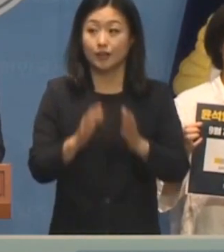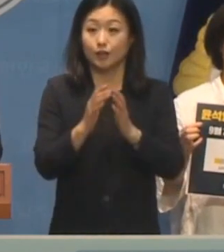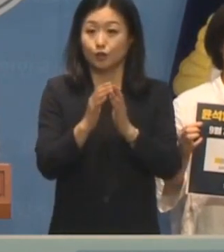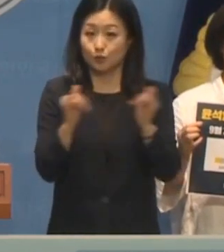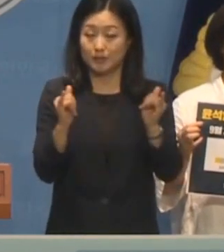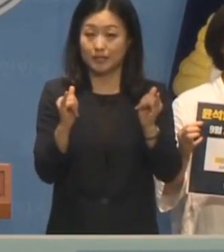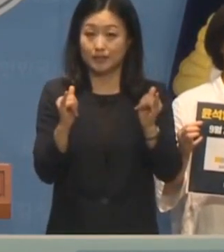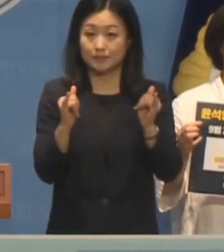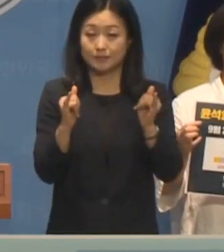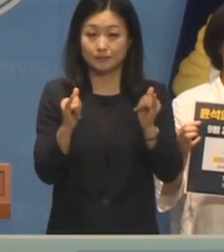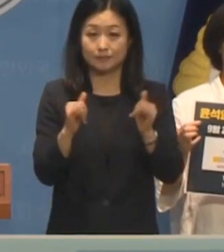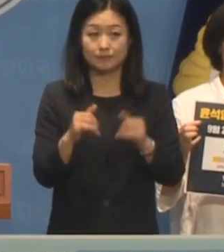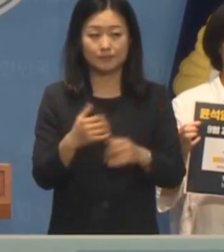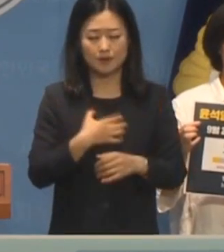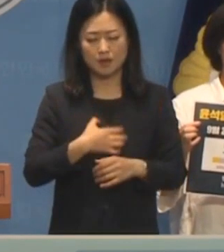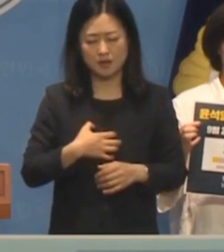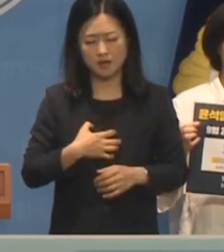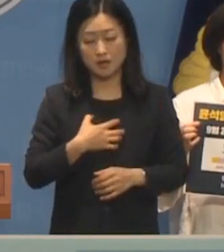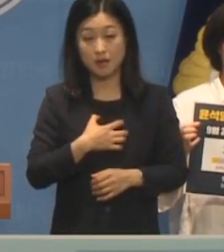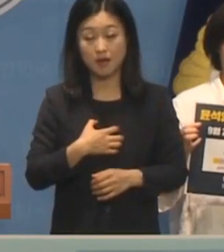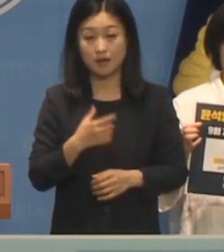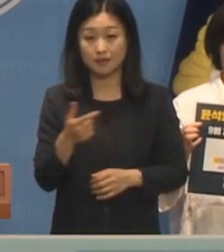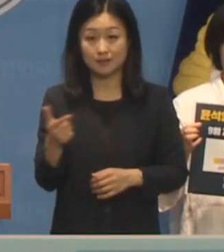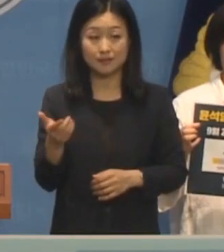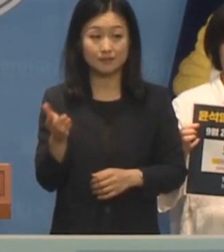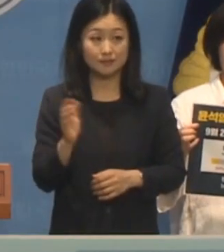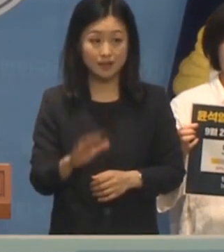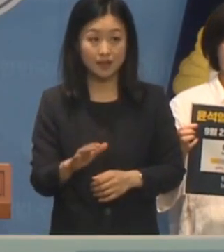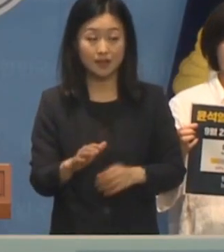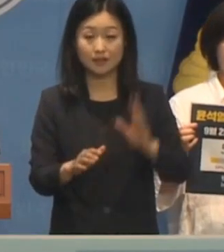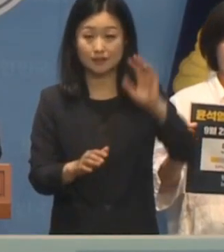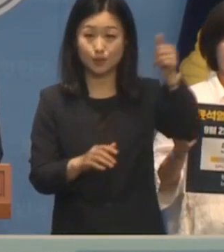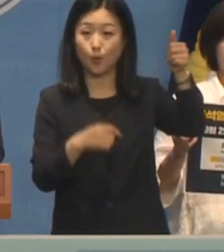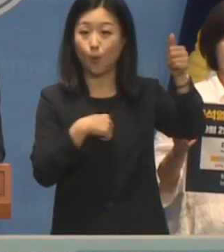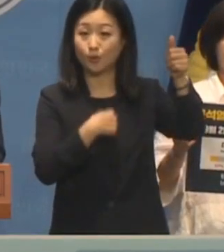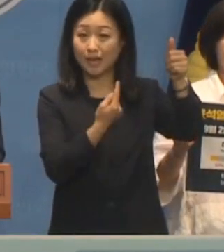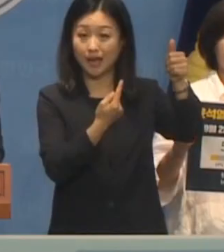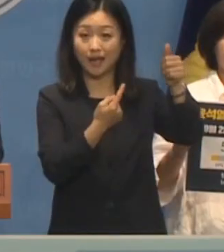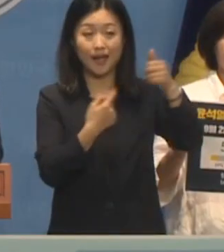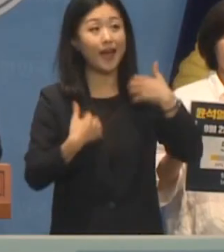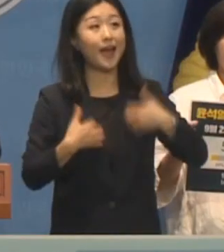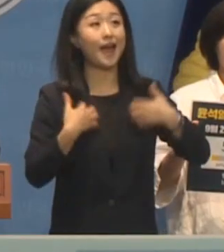국민은 초상집인데 혼자 잔치를 벌이고 있는 한 사람을 봤습니다.